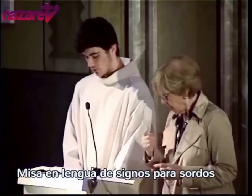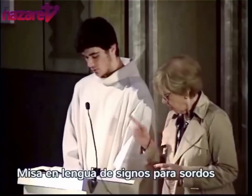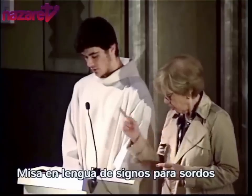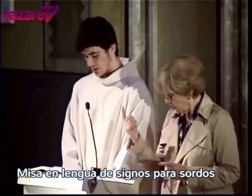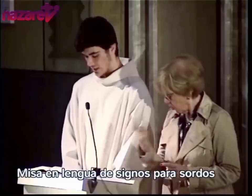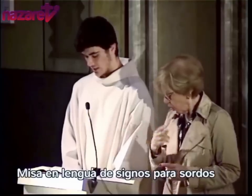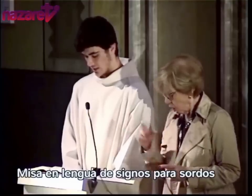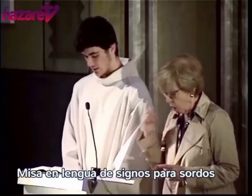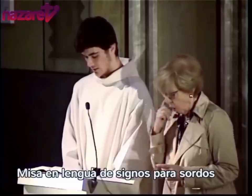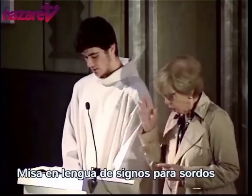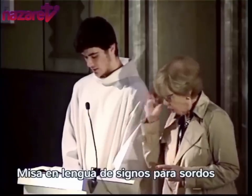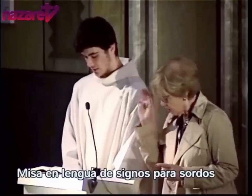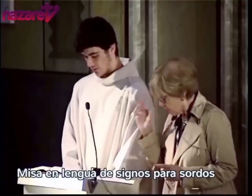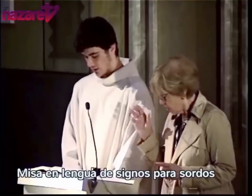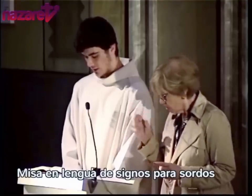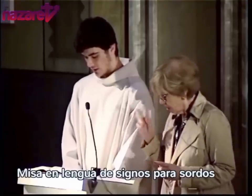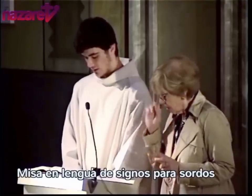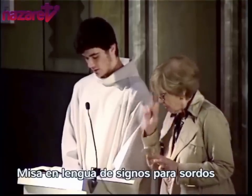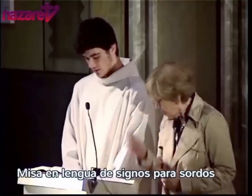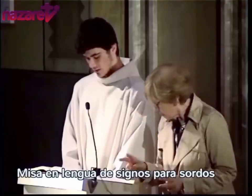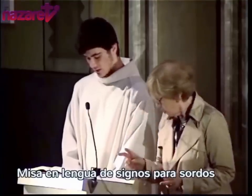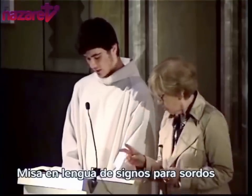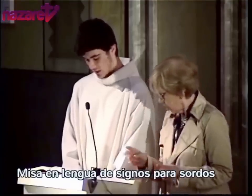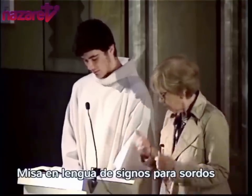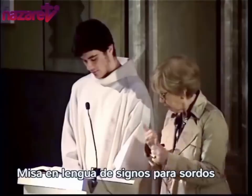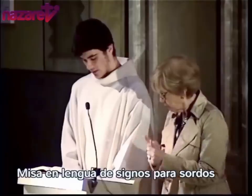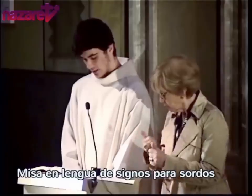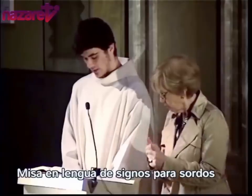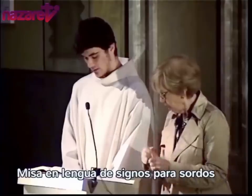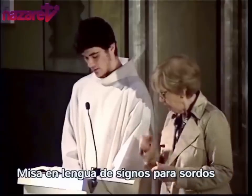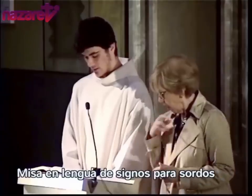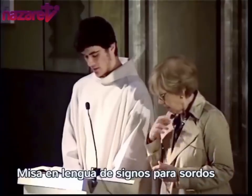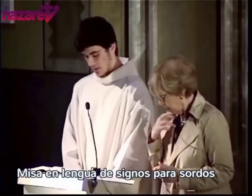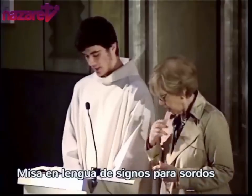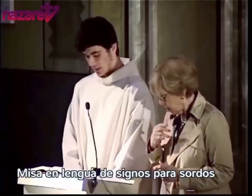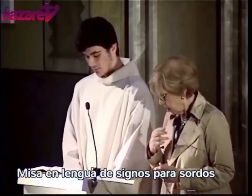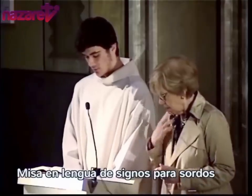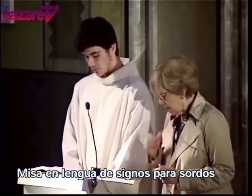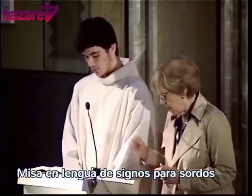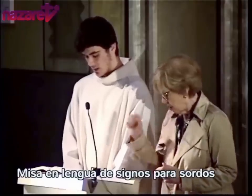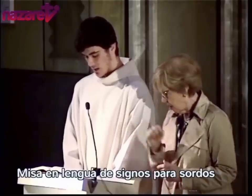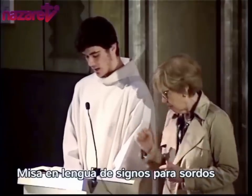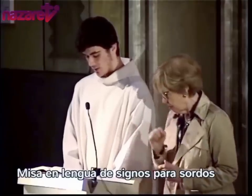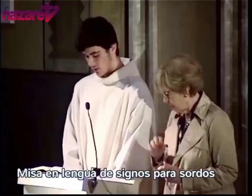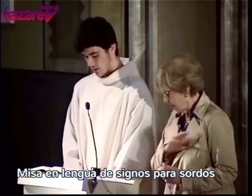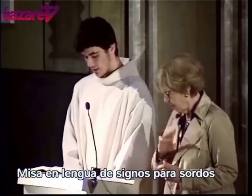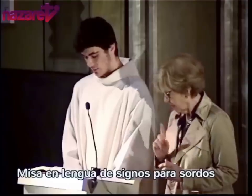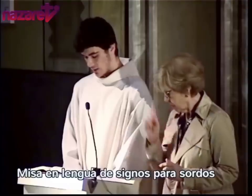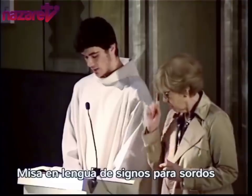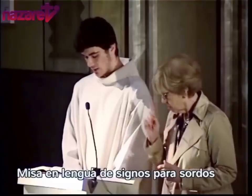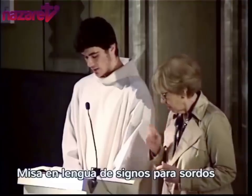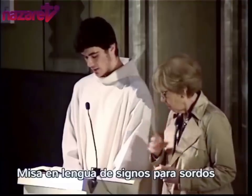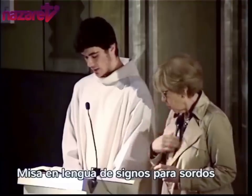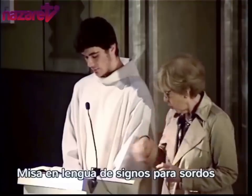Ponto y Asia, de Frigia y Panfilia, de Egipto y de la zona de